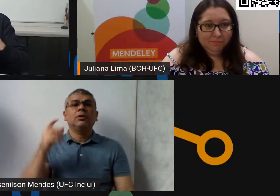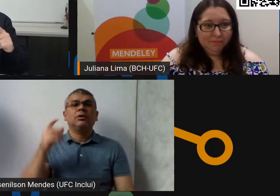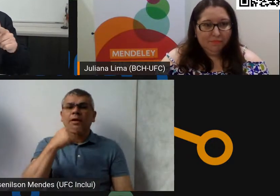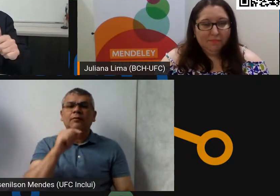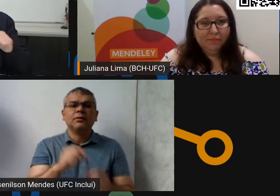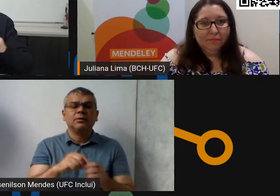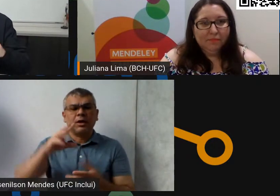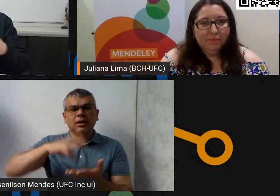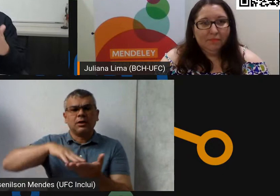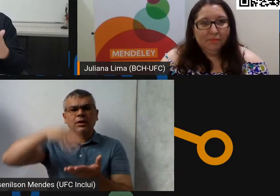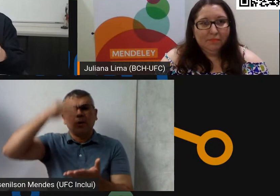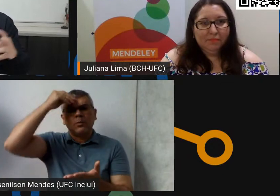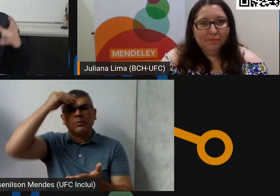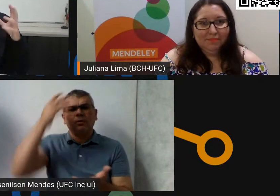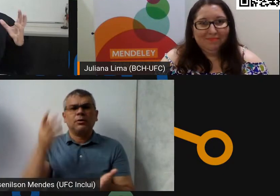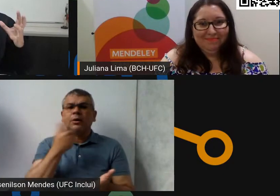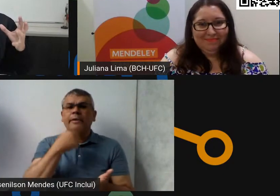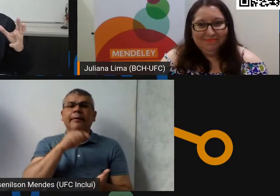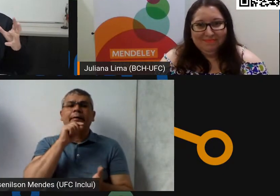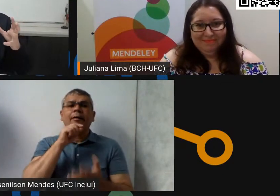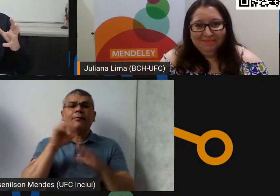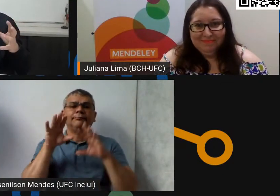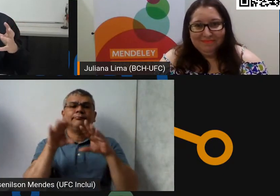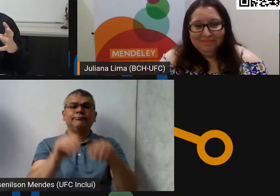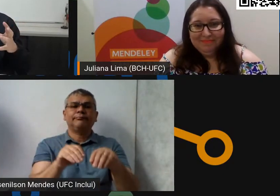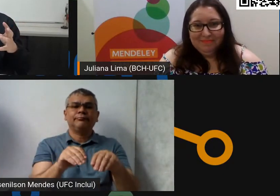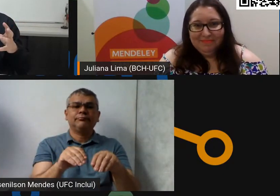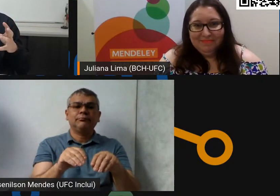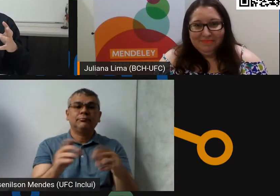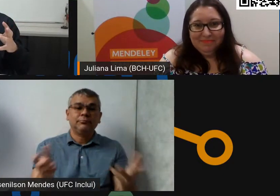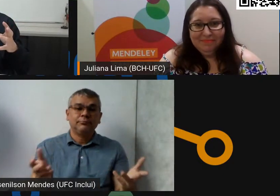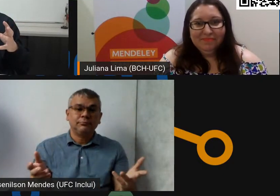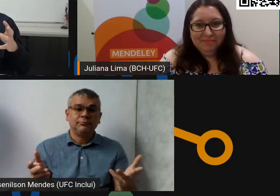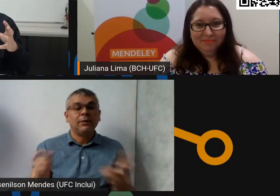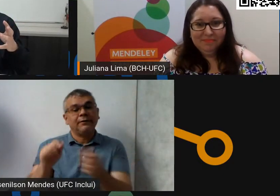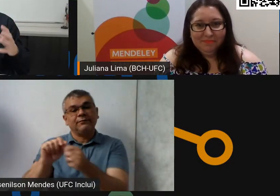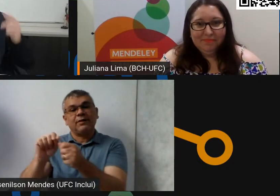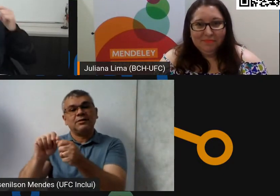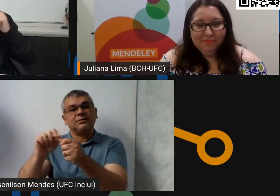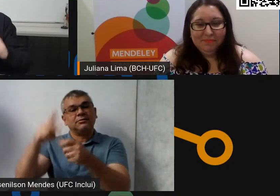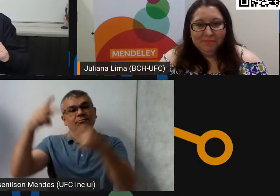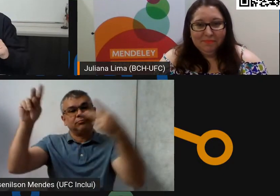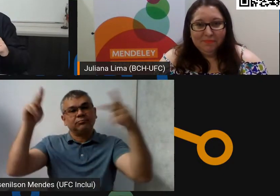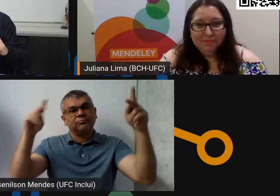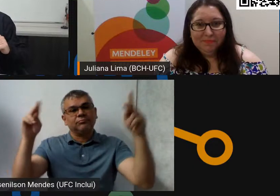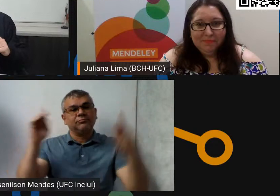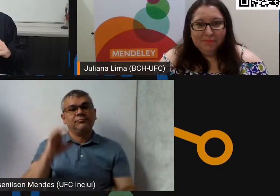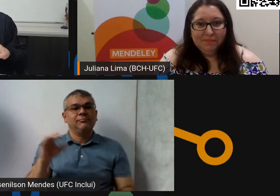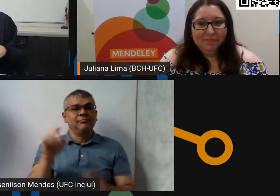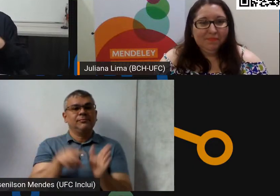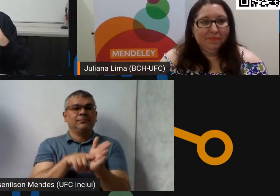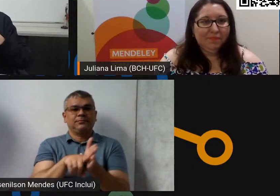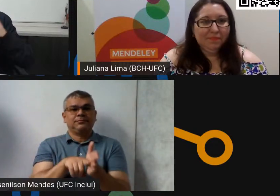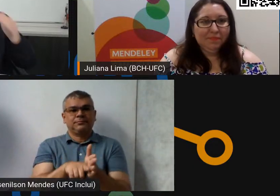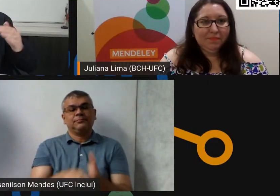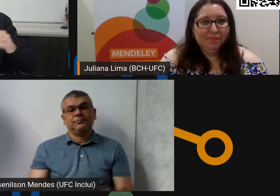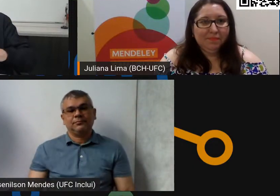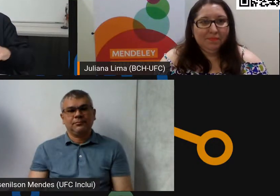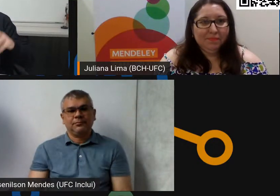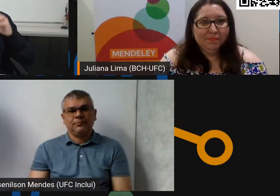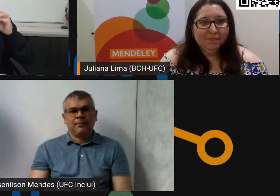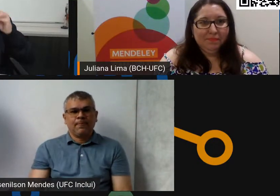o que pode? Quem vai dominar a gente? São as pessoas que estão fazendo essas grandes ciências. Tá? Então, se nós não tomarmos cuidados, e tem revistas